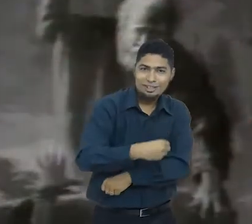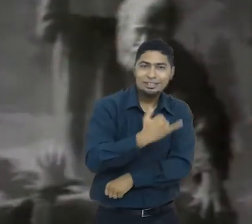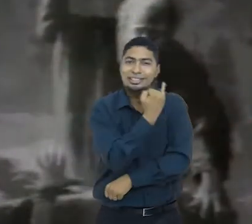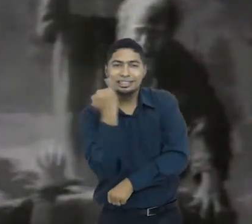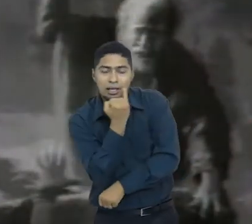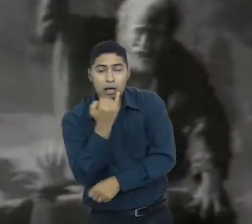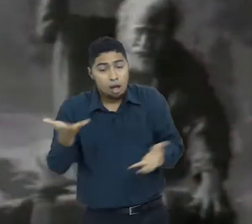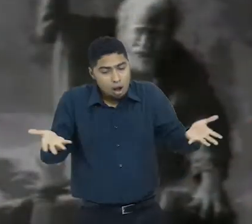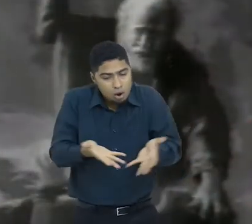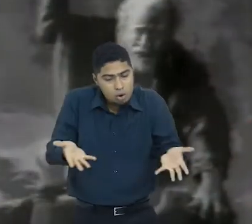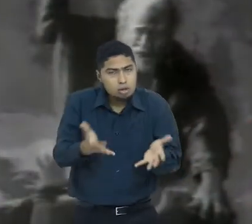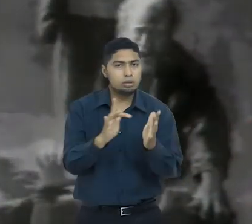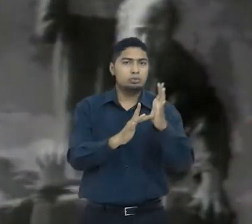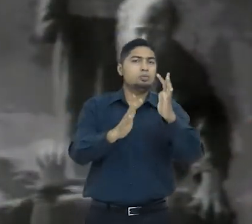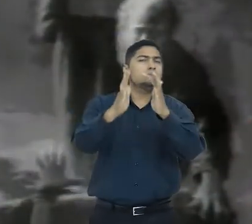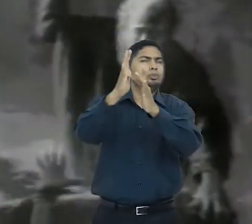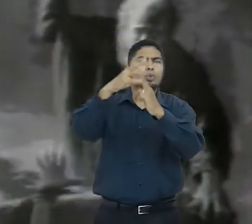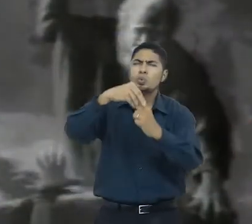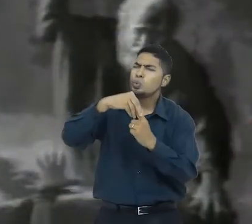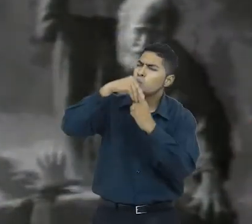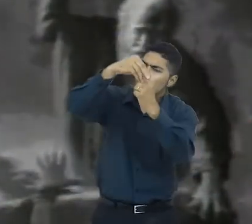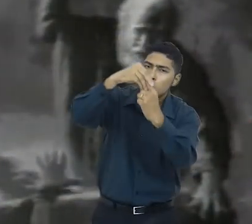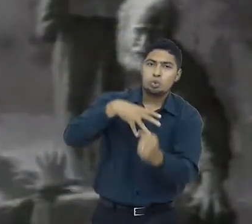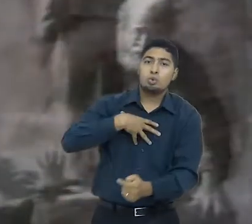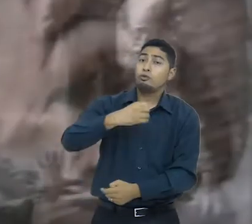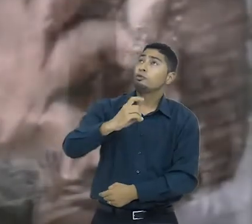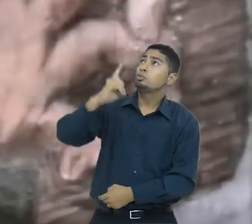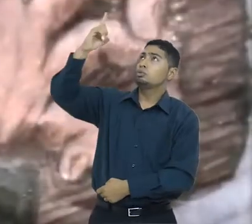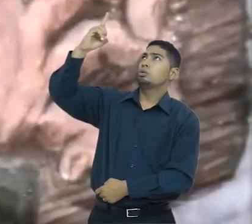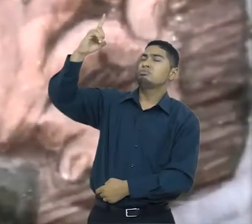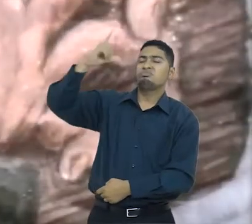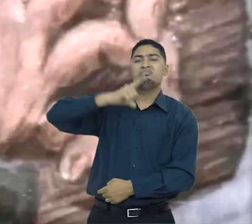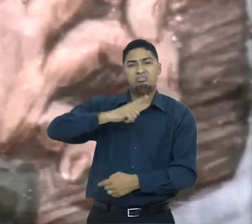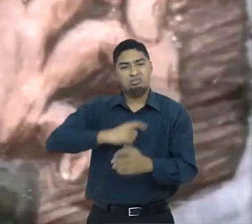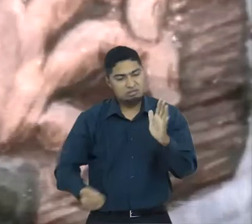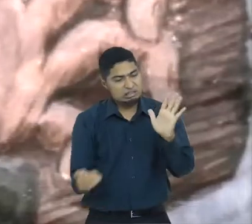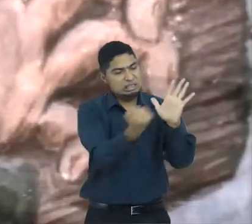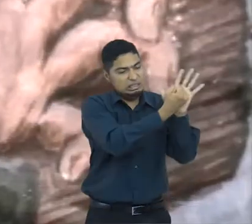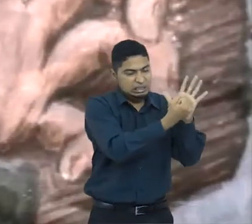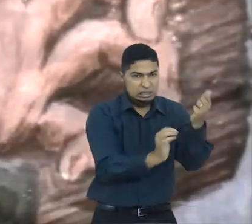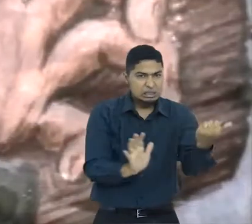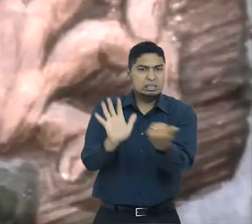filho Isaque, agora Jesus, o único e amado Filho de Deus, foi pregado numa